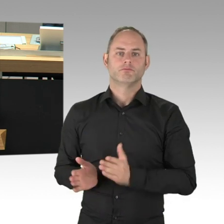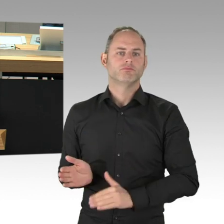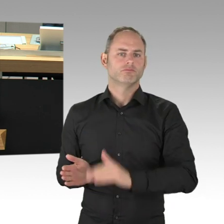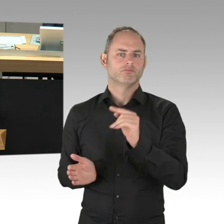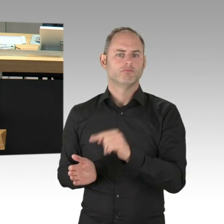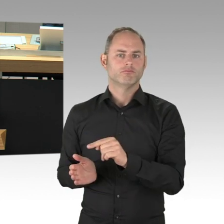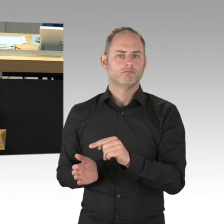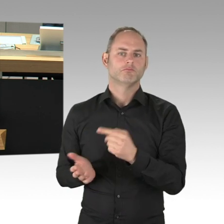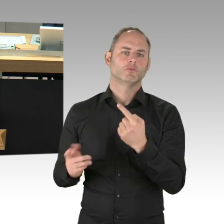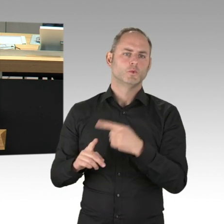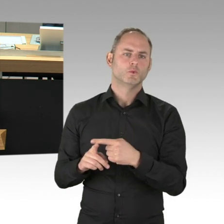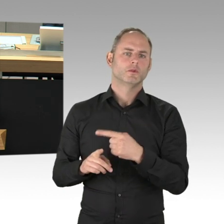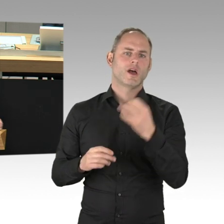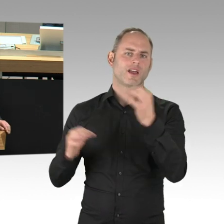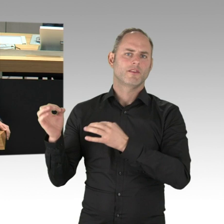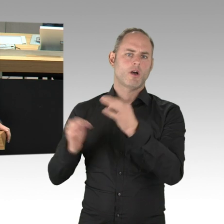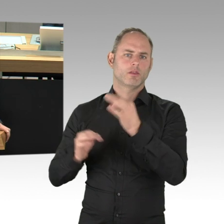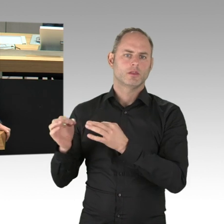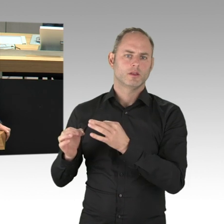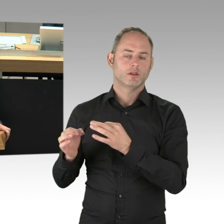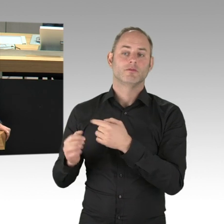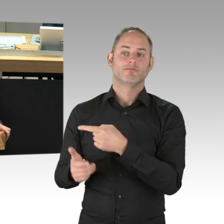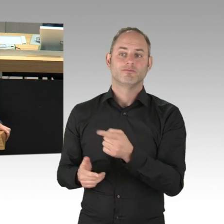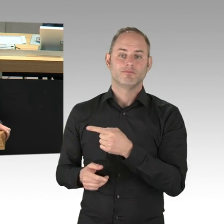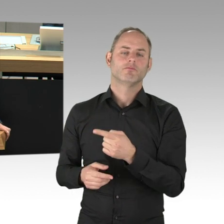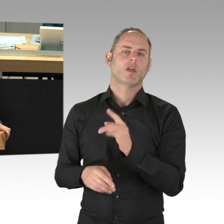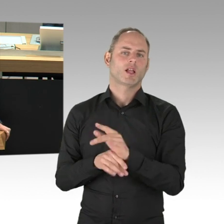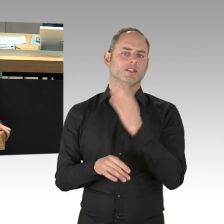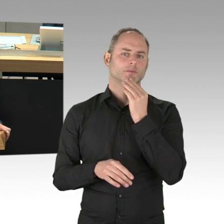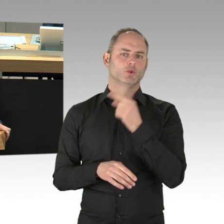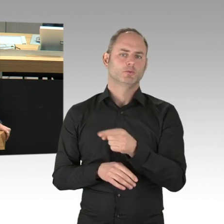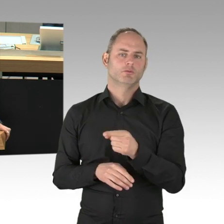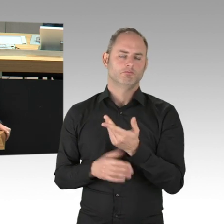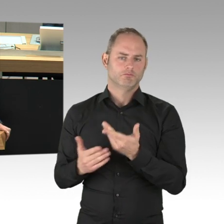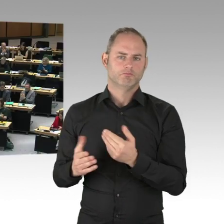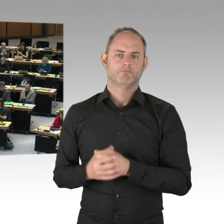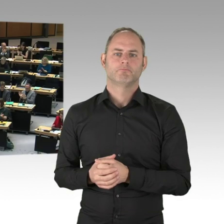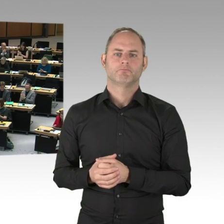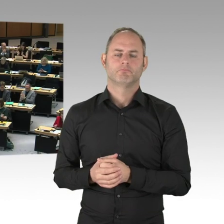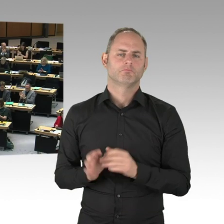Israel daherkommt. Meine Damen und Herren,